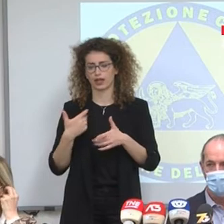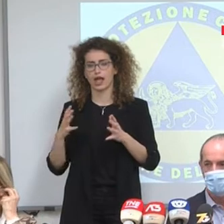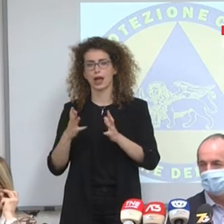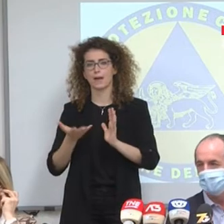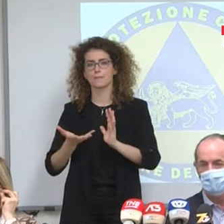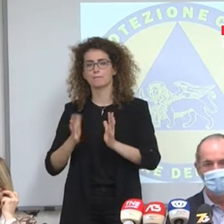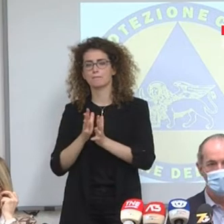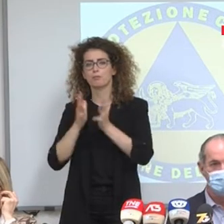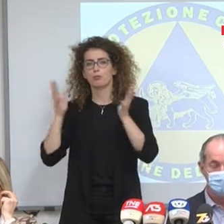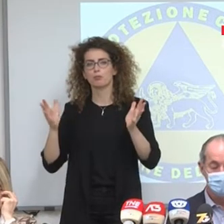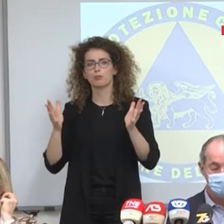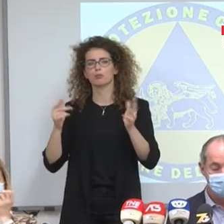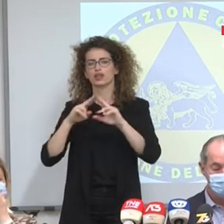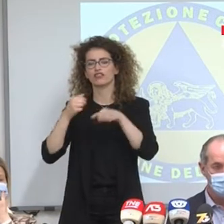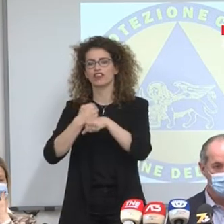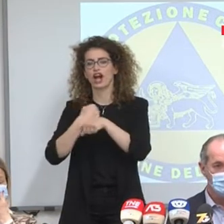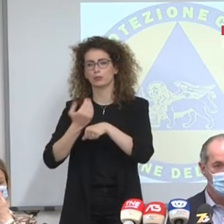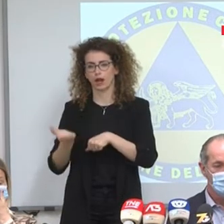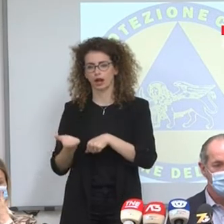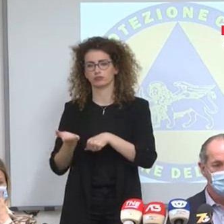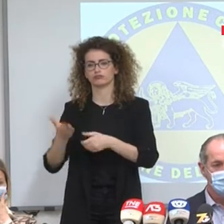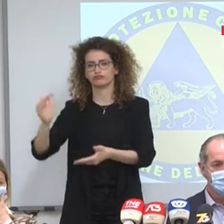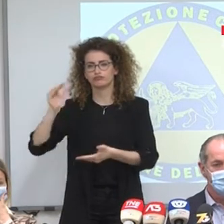pharma che mandano.